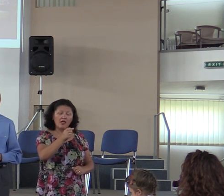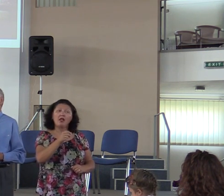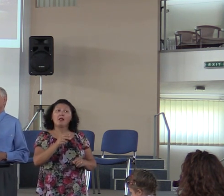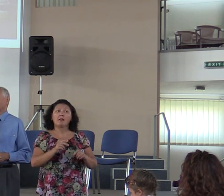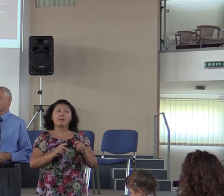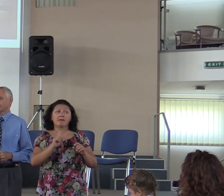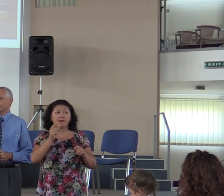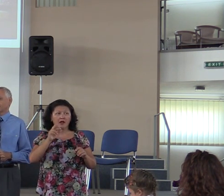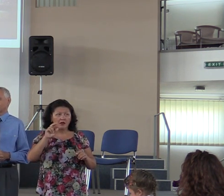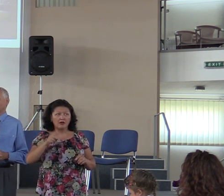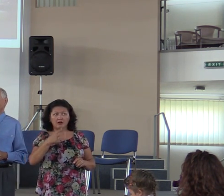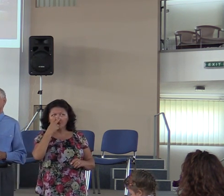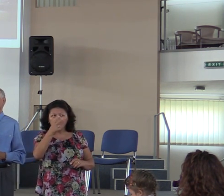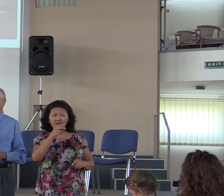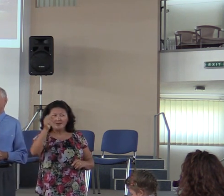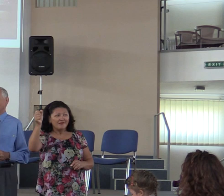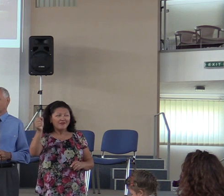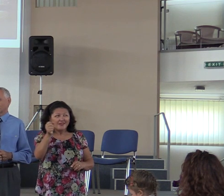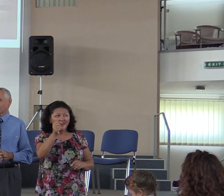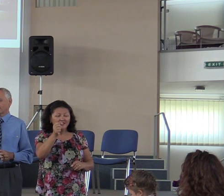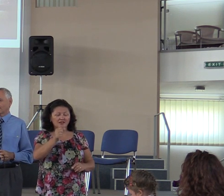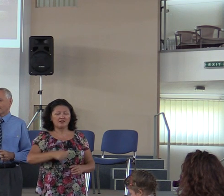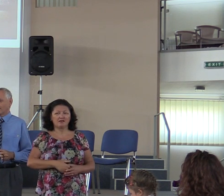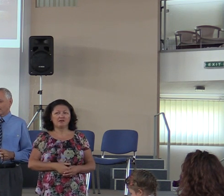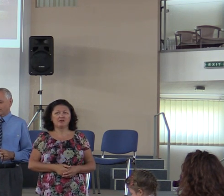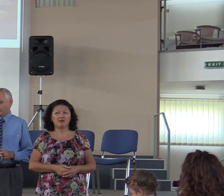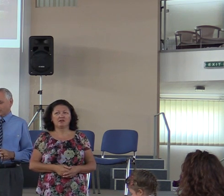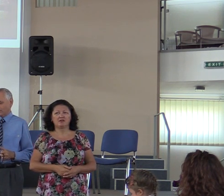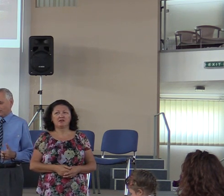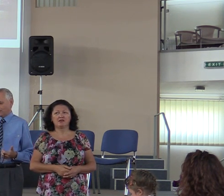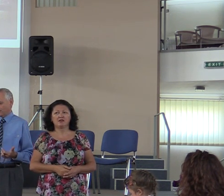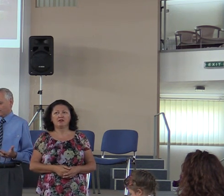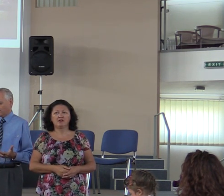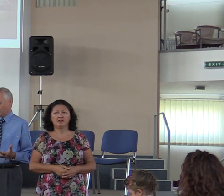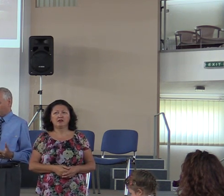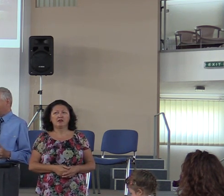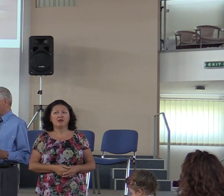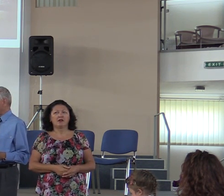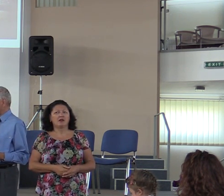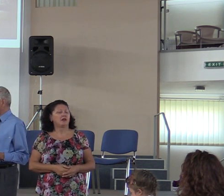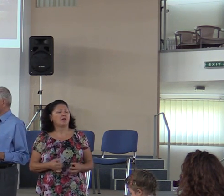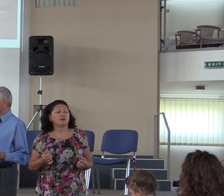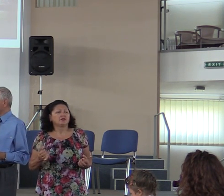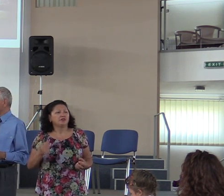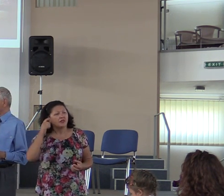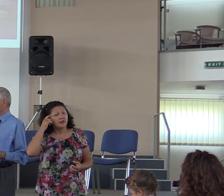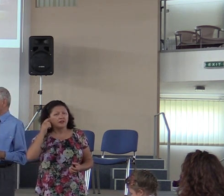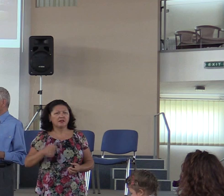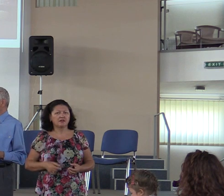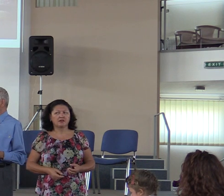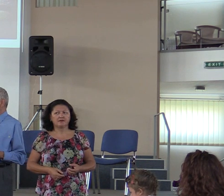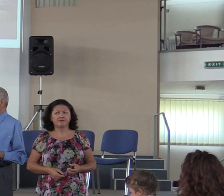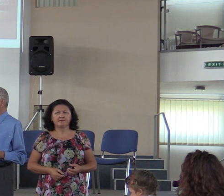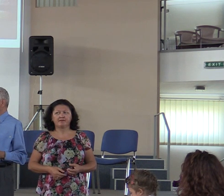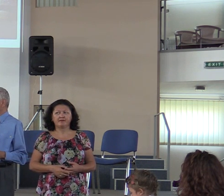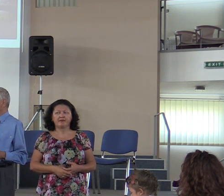însăși. What I understand that to mean? Ce credeți că înseamnă aceasta? Is